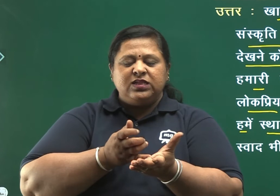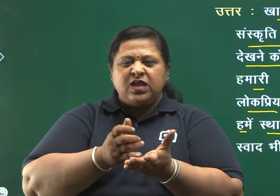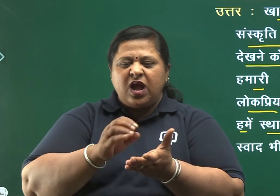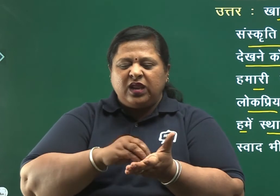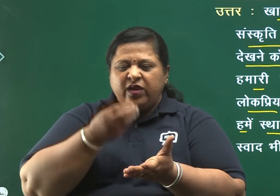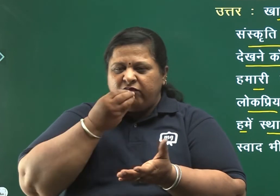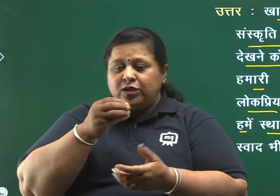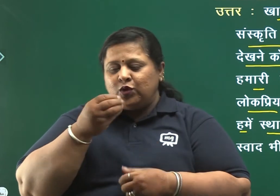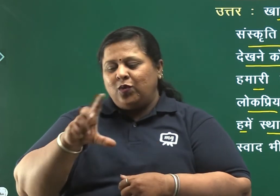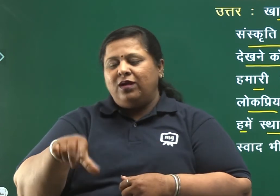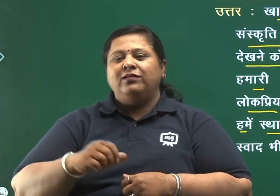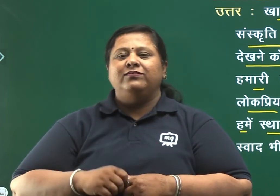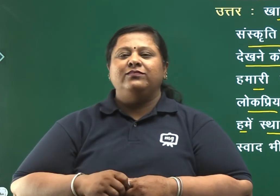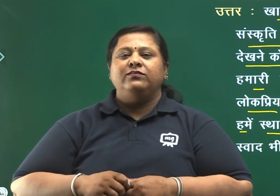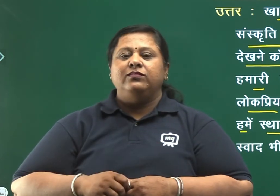व्यंजनों का